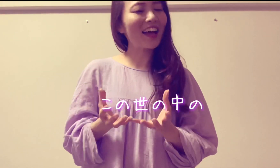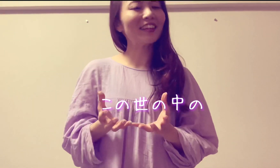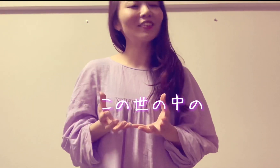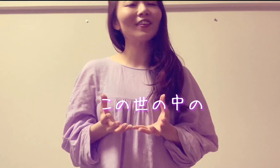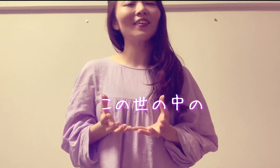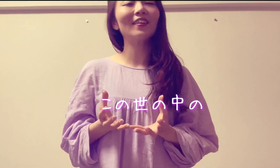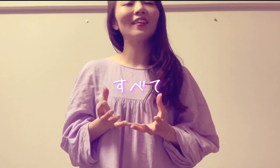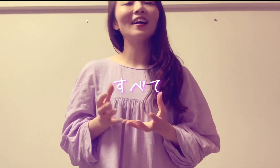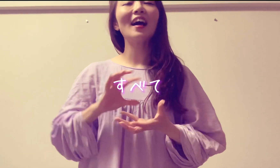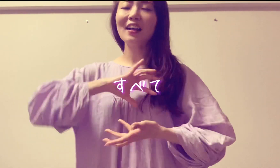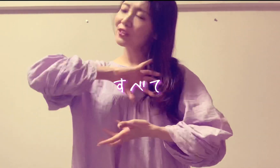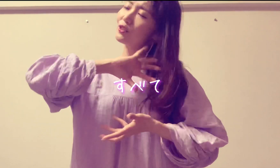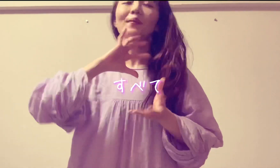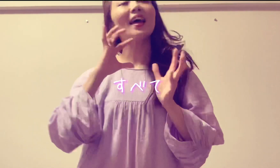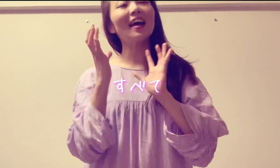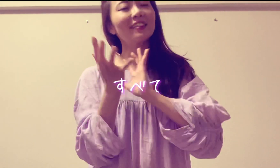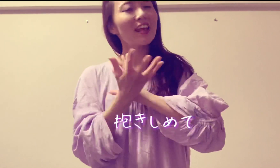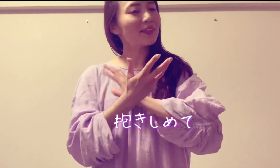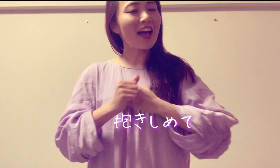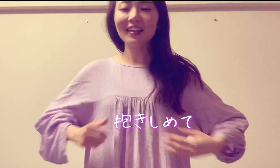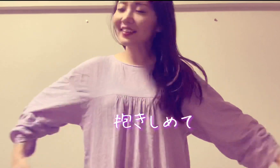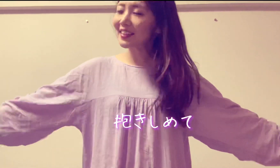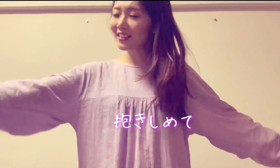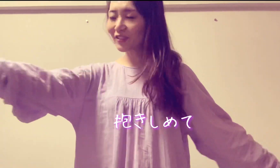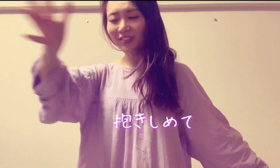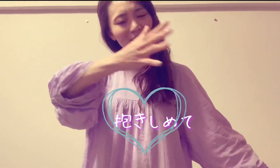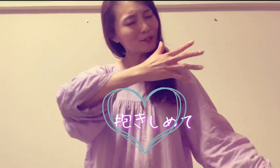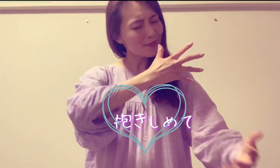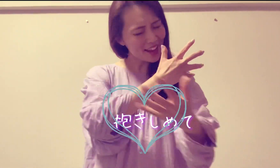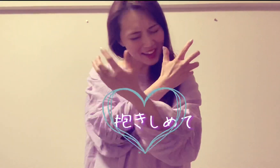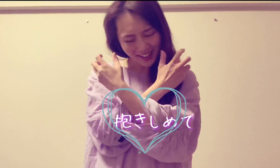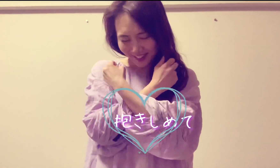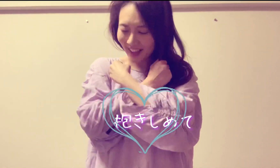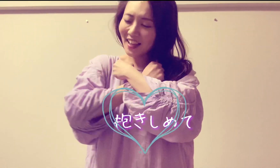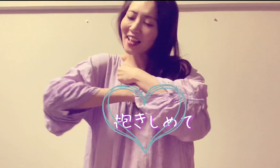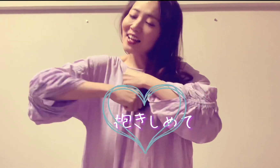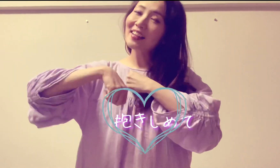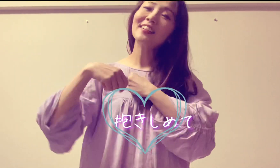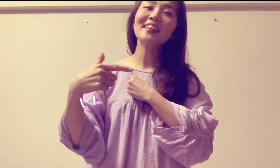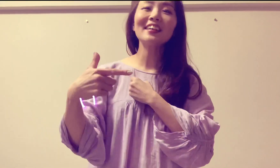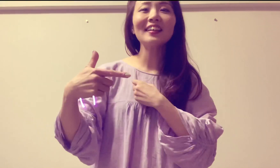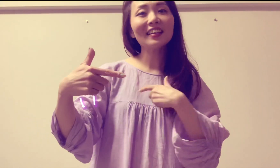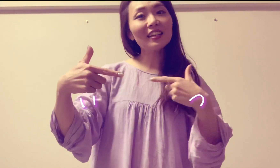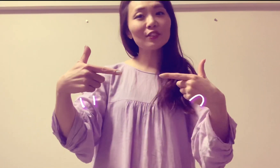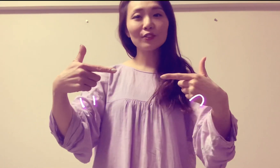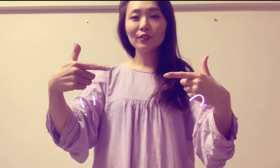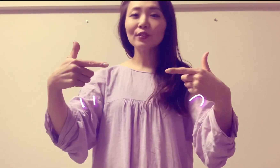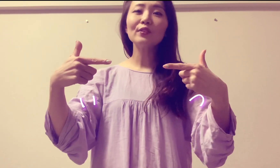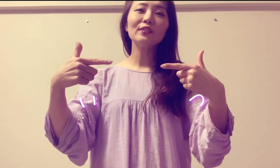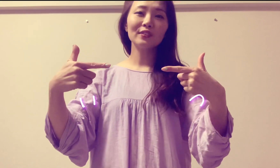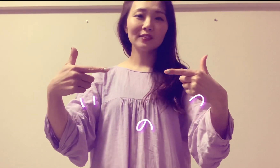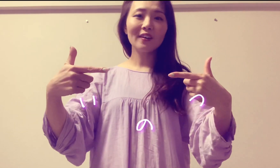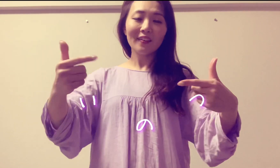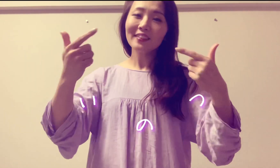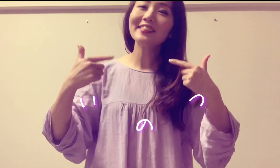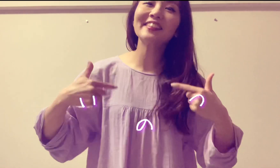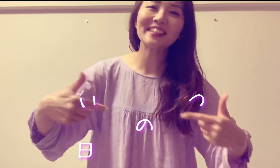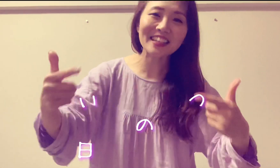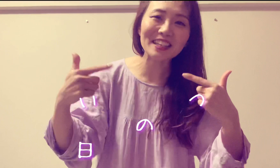の全て抱きしめていつの日